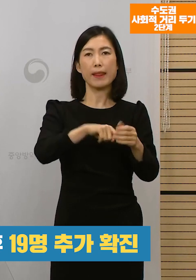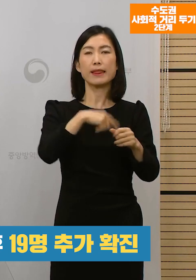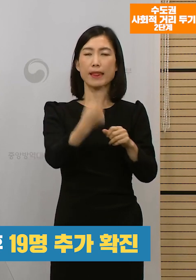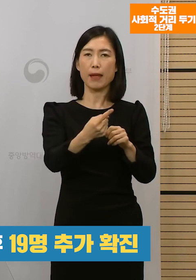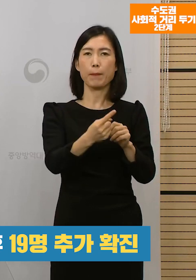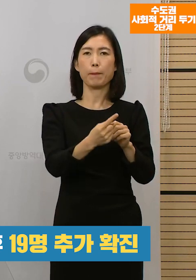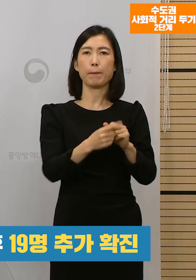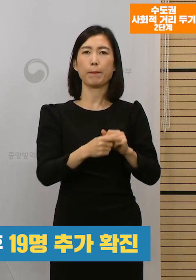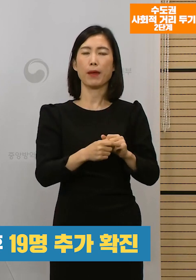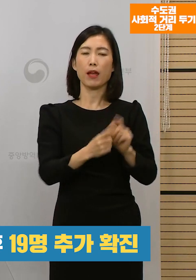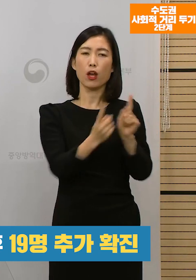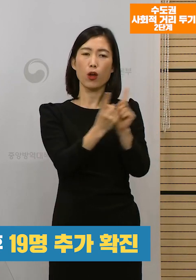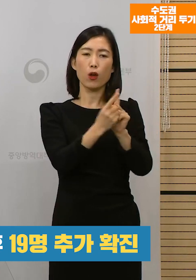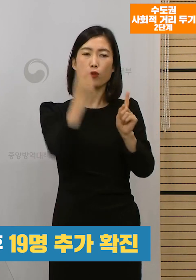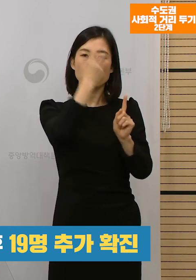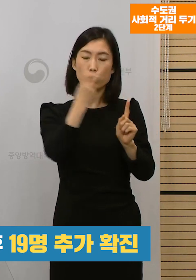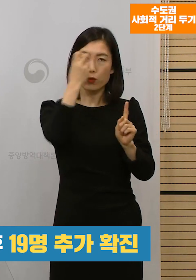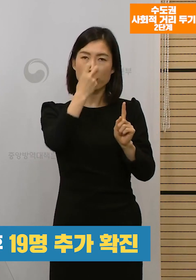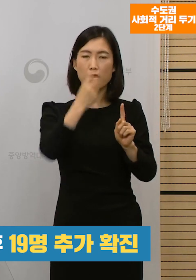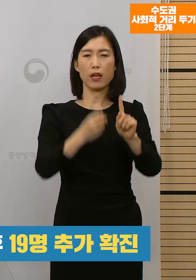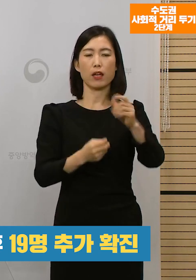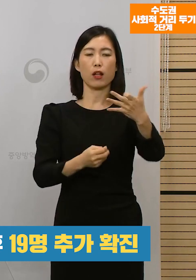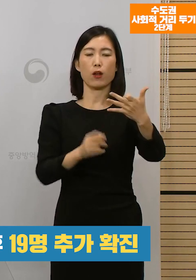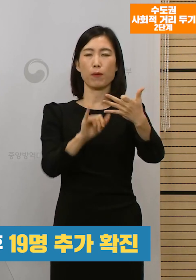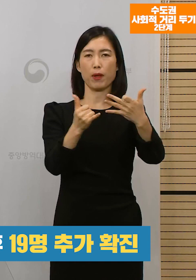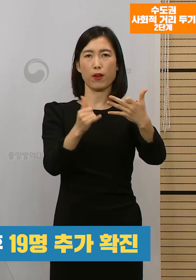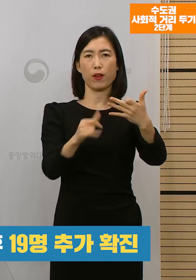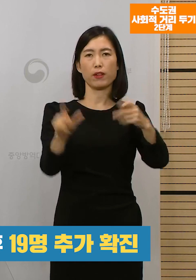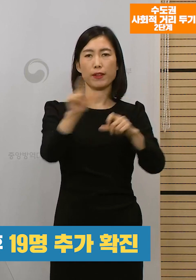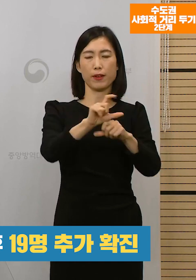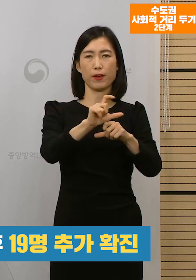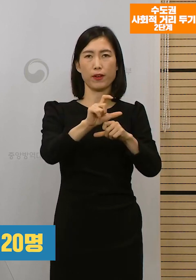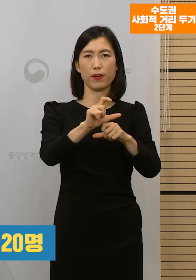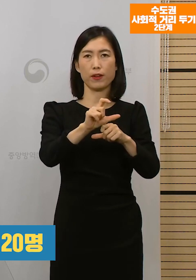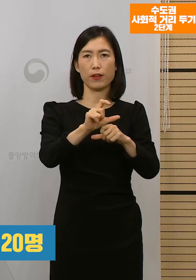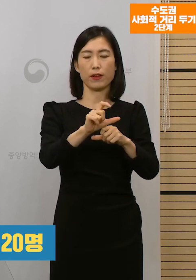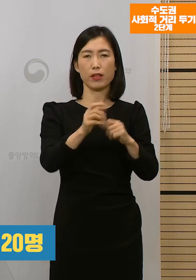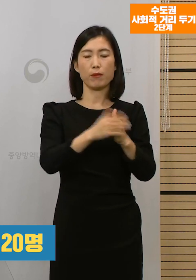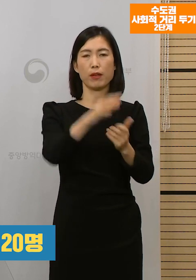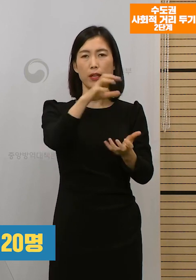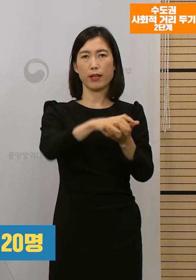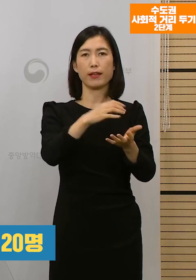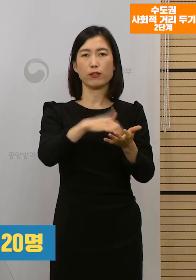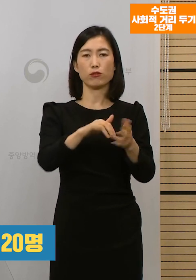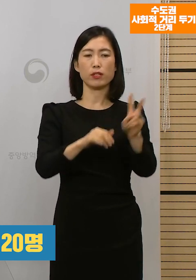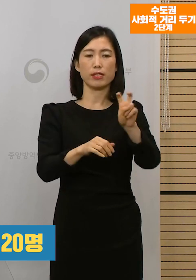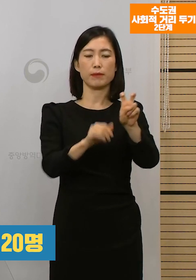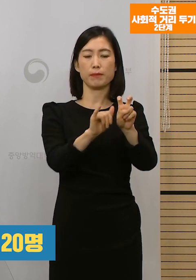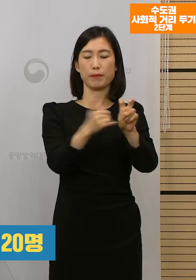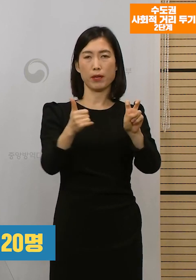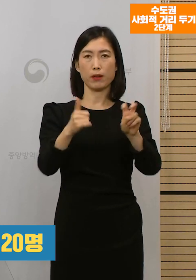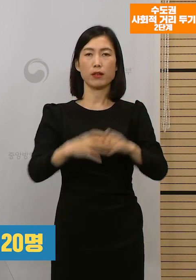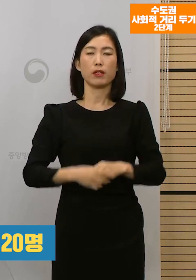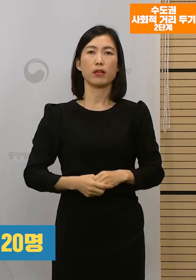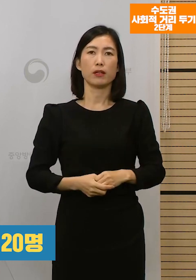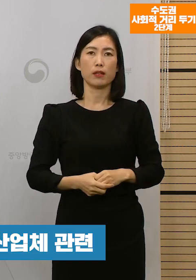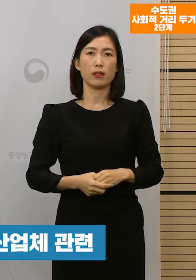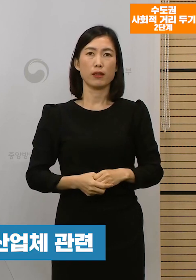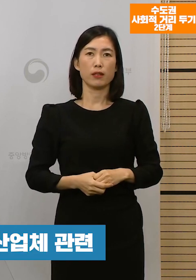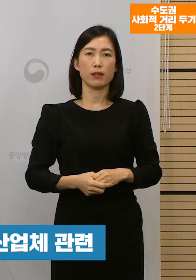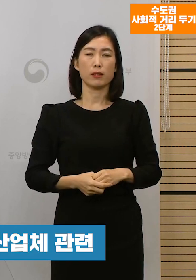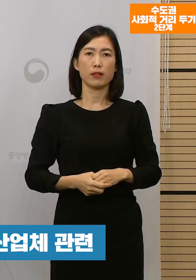이후 접촉자 조사 중에 19명이 추가 확진되어 누적 총 20명이